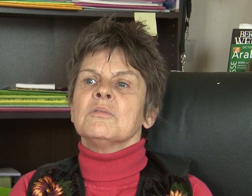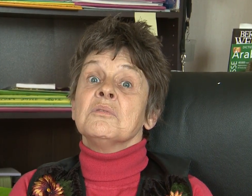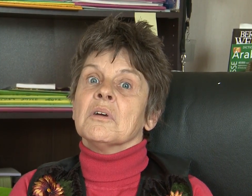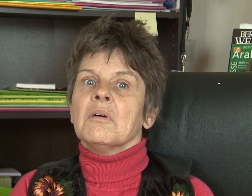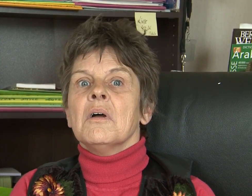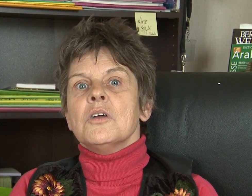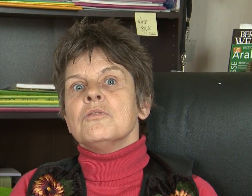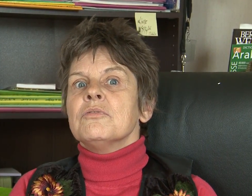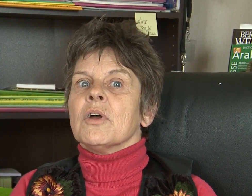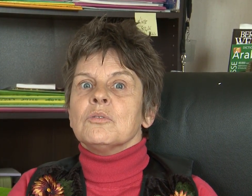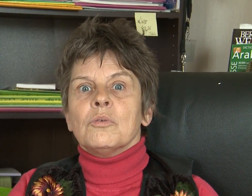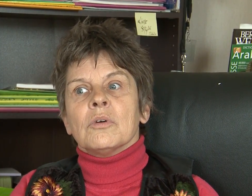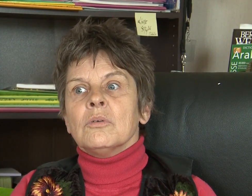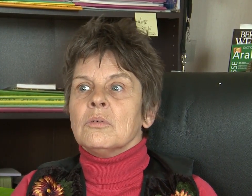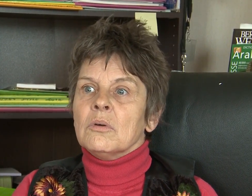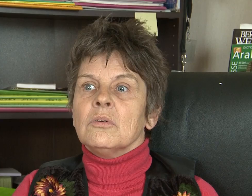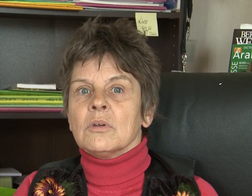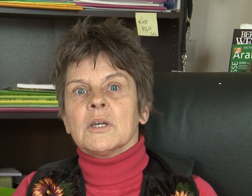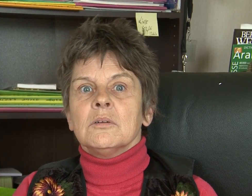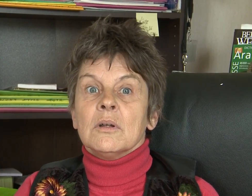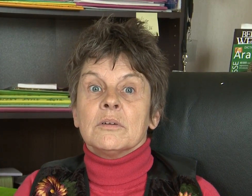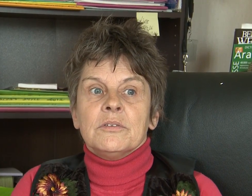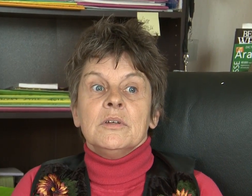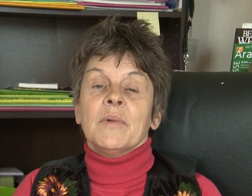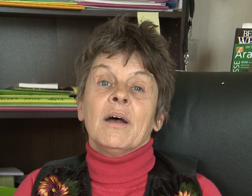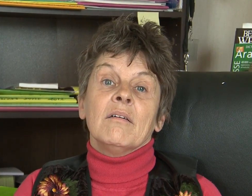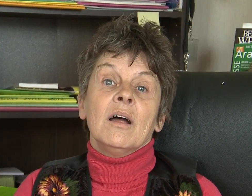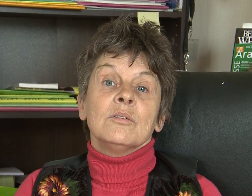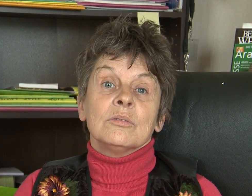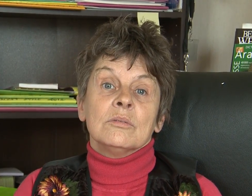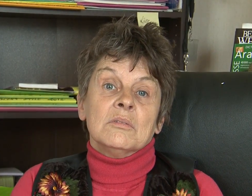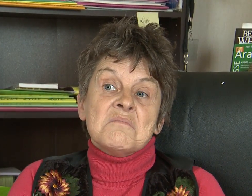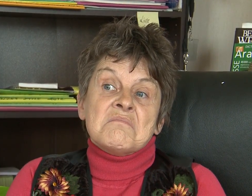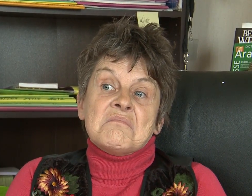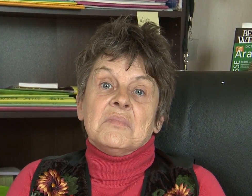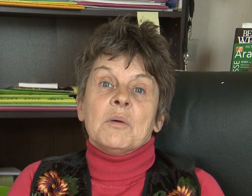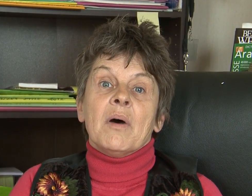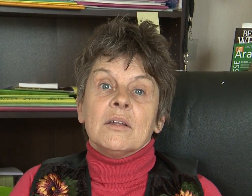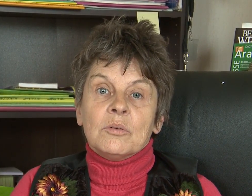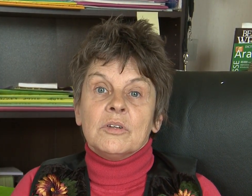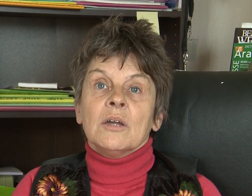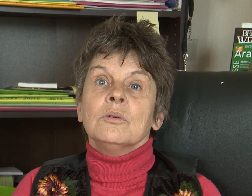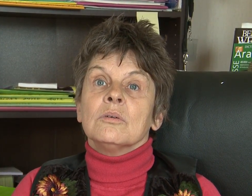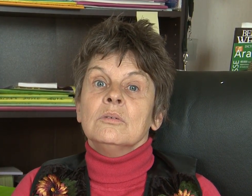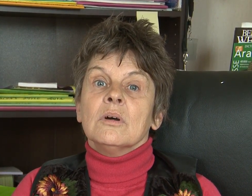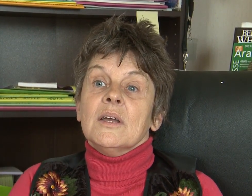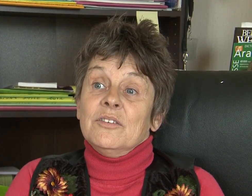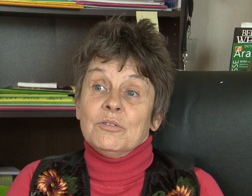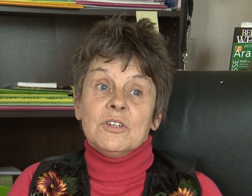veux dire, je vais vous faire une conférence sur l'écriture de langue des signes, bah voilà, tout... Ça paraît trop sérieux, trop lourd. Si je vous dis, je vais vous